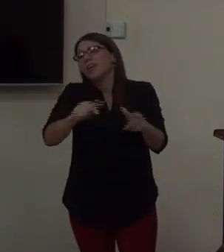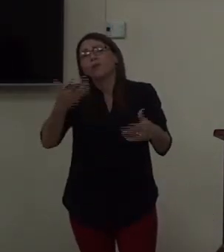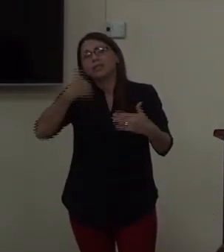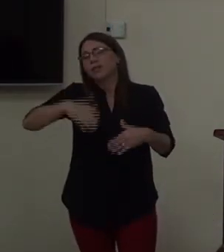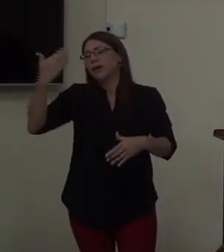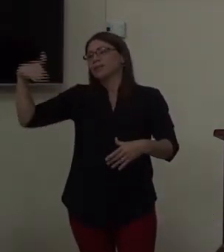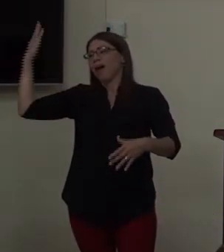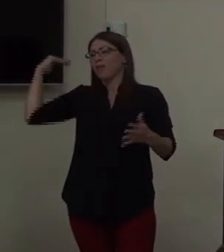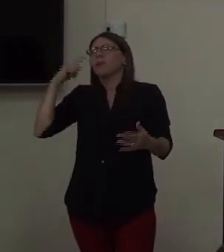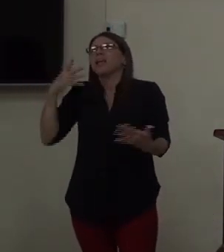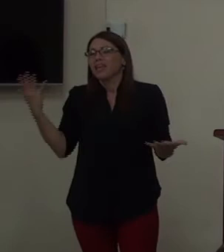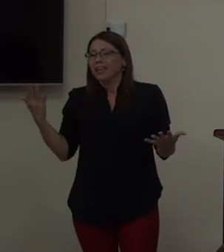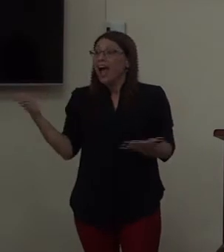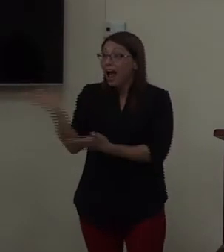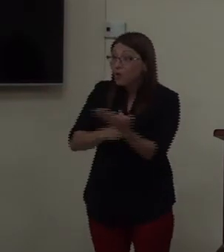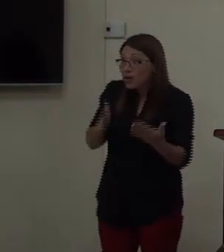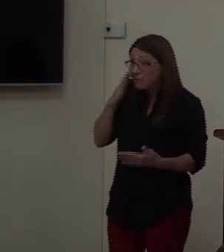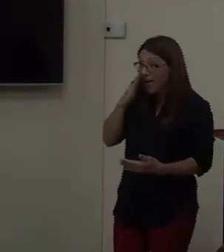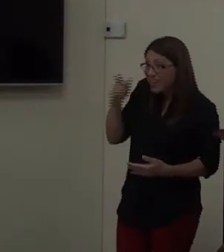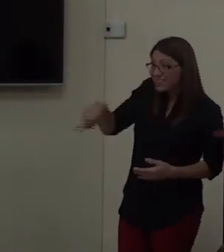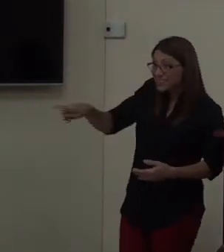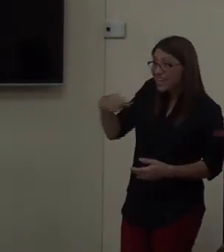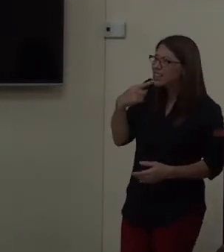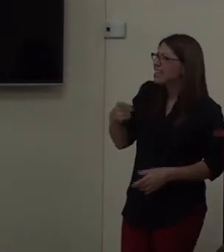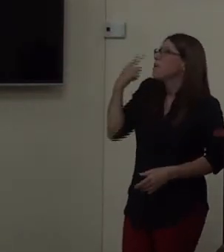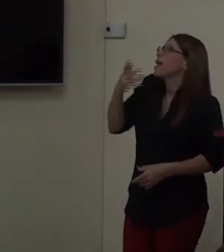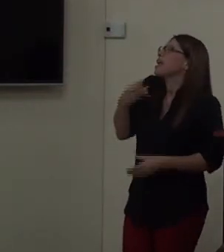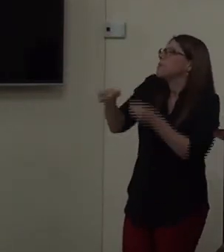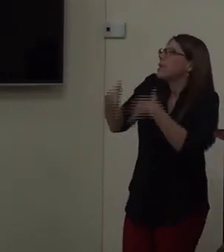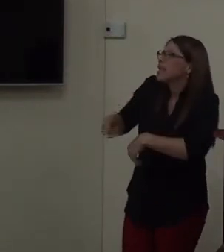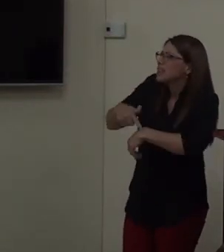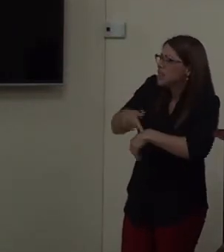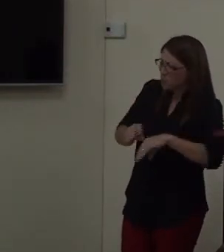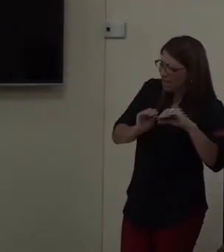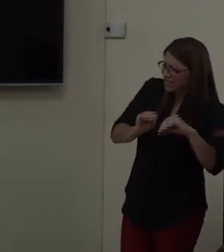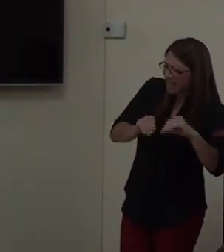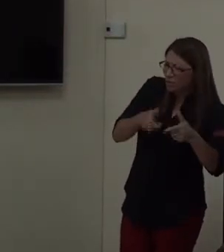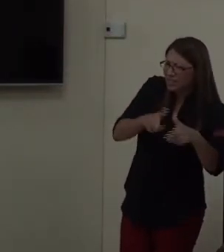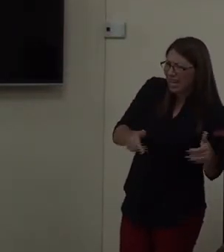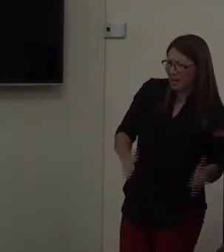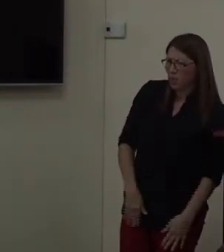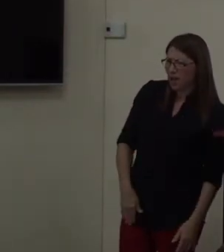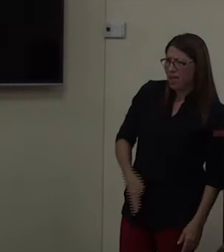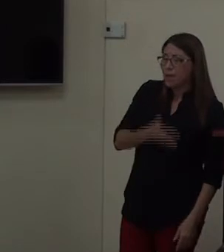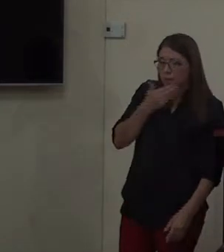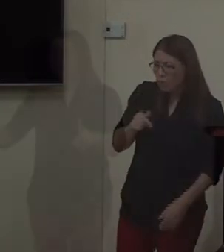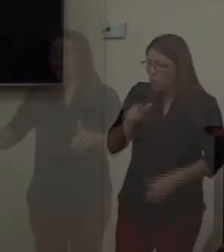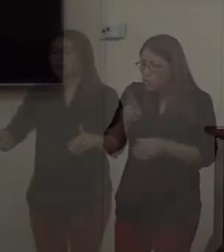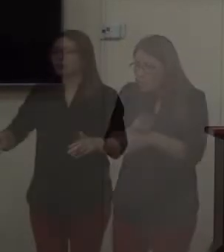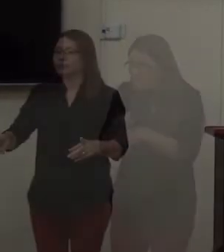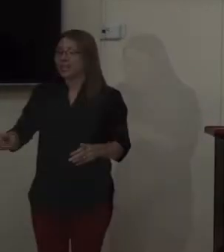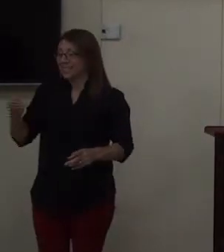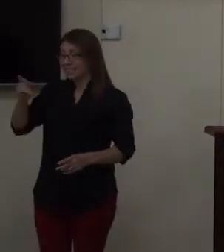ejemplo, madres que dicen expresamente, ¿para qué pierden el tiempo enseñando esta lengua? Usen esa lengua para enseñar inglés.